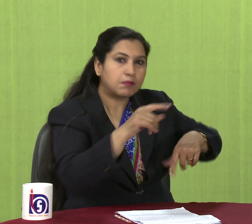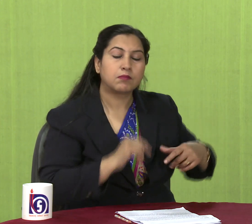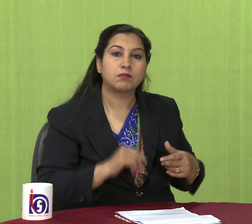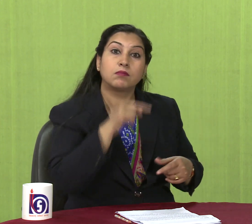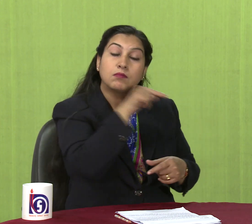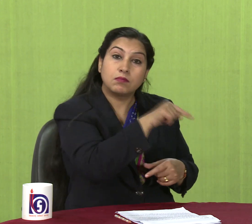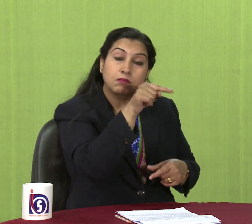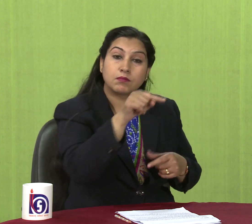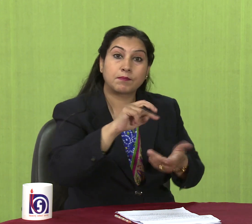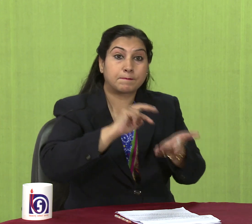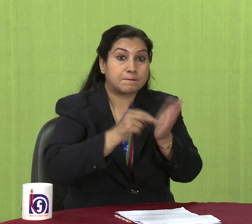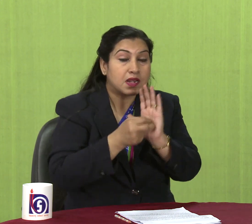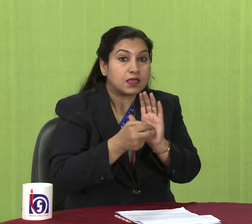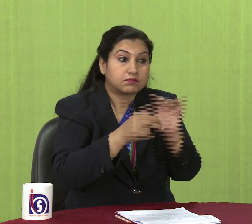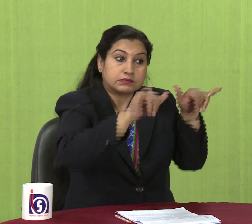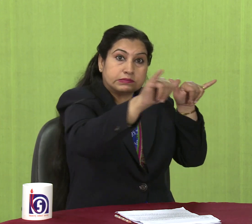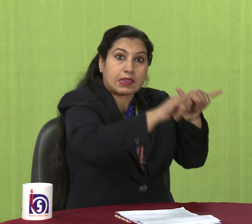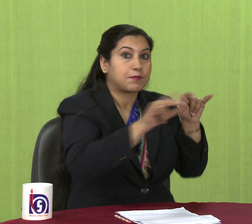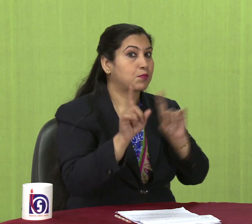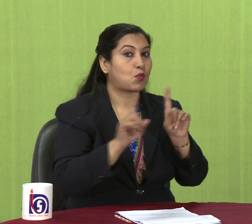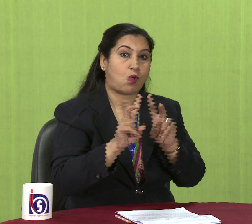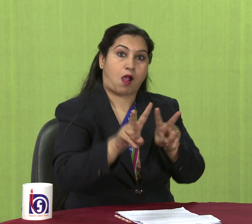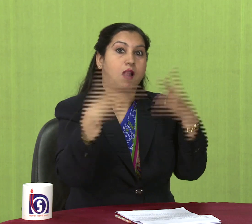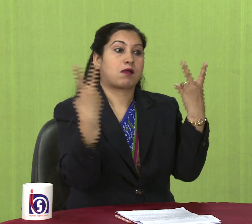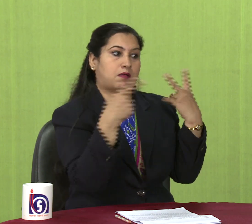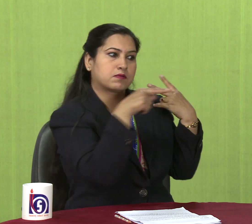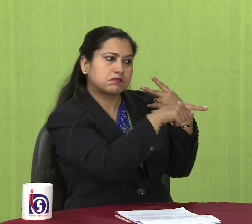उसका भिन्न अर्थों में प्रयोग होने के कारण